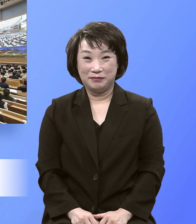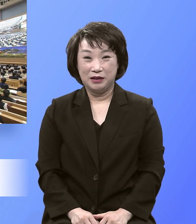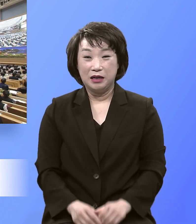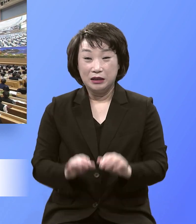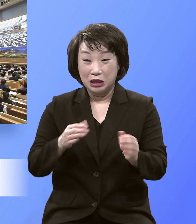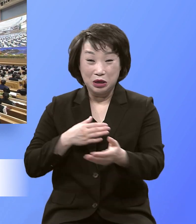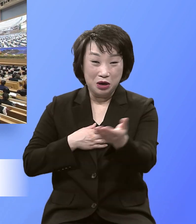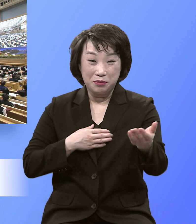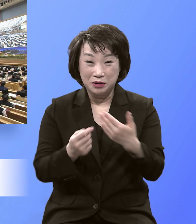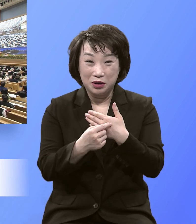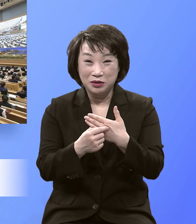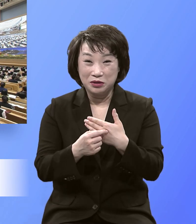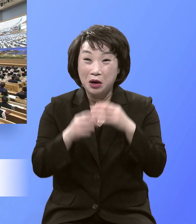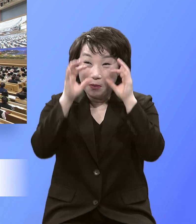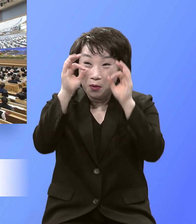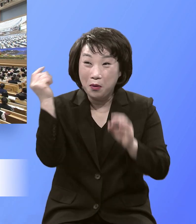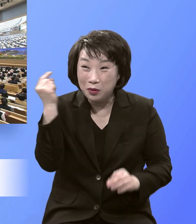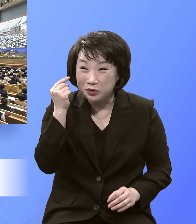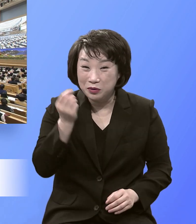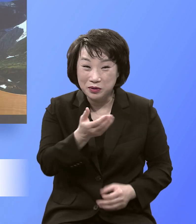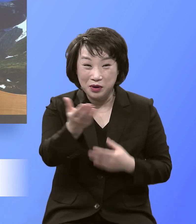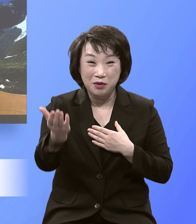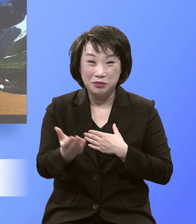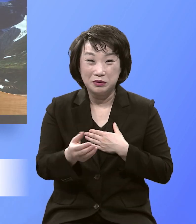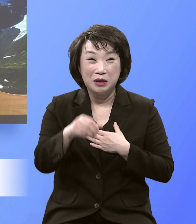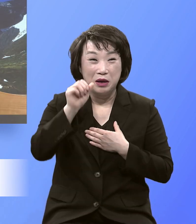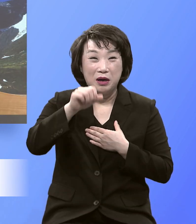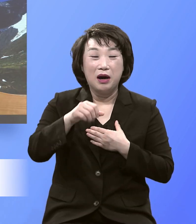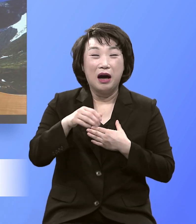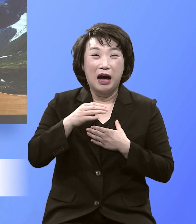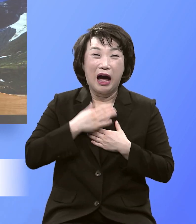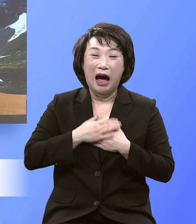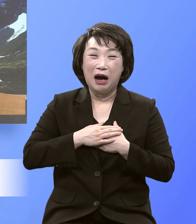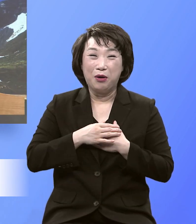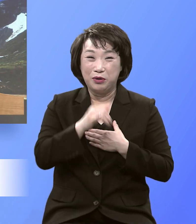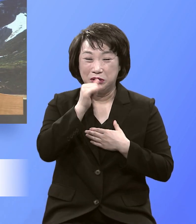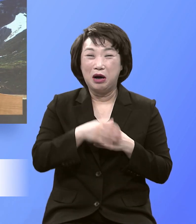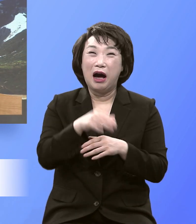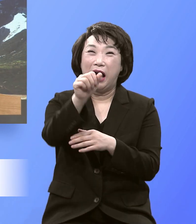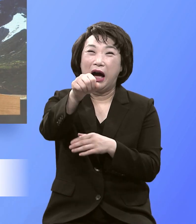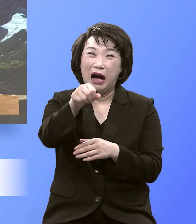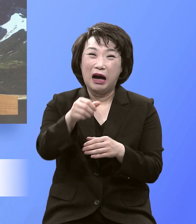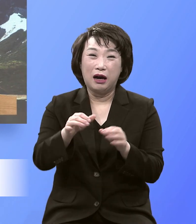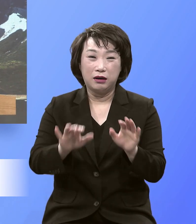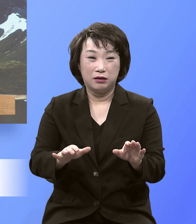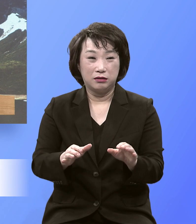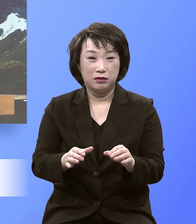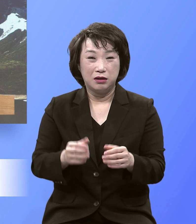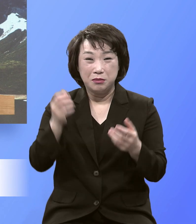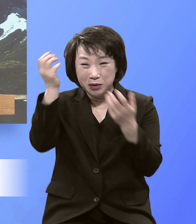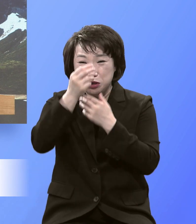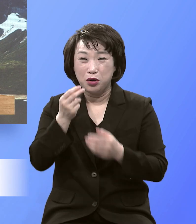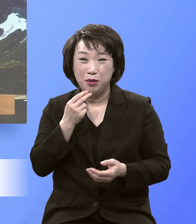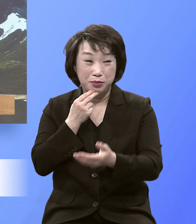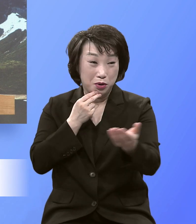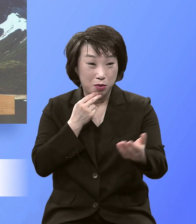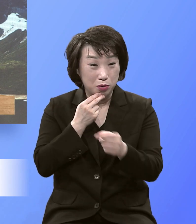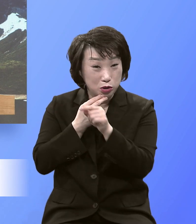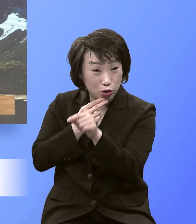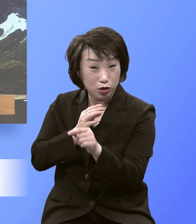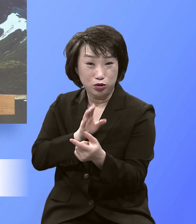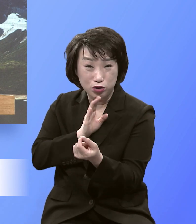근데 말로 듣고 여러분들이 공부로 배우니까 안 미치지, 사실이라고